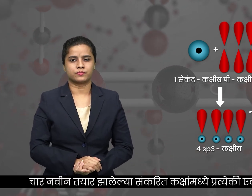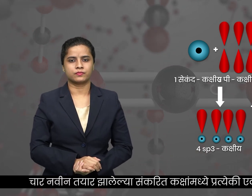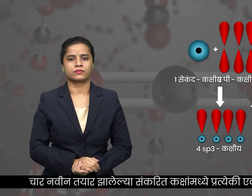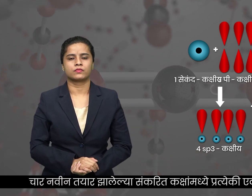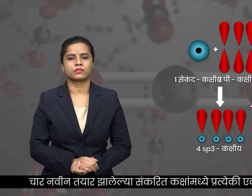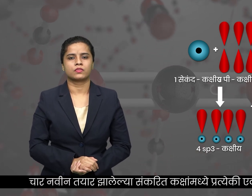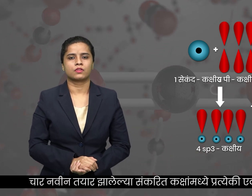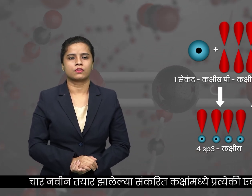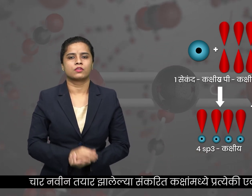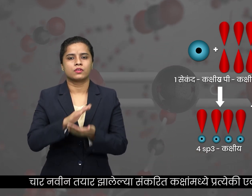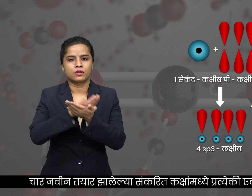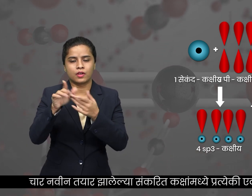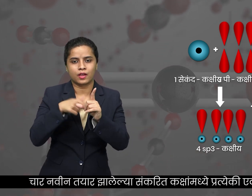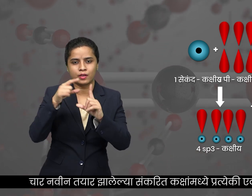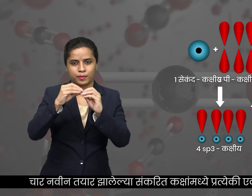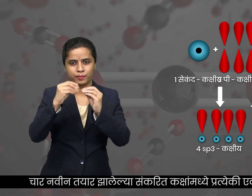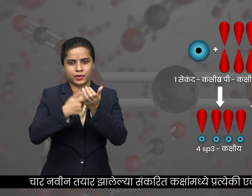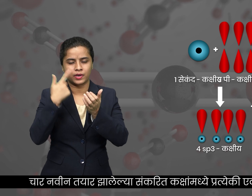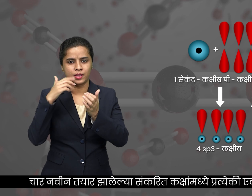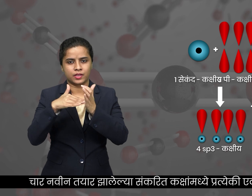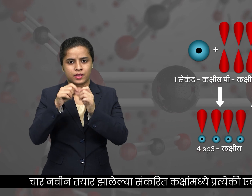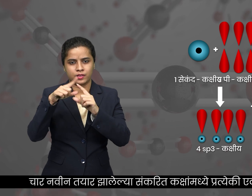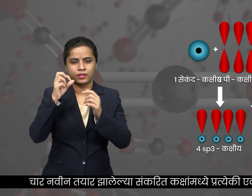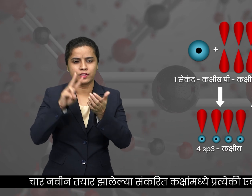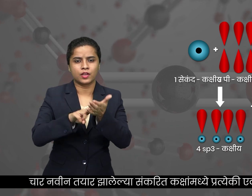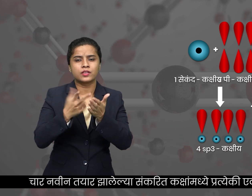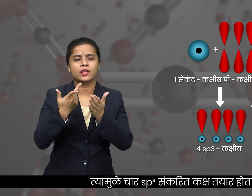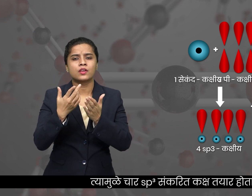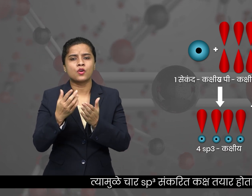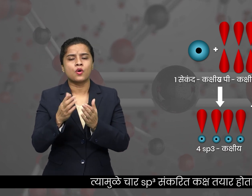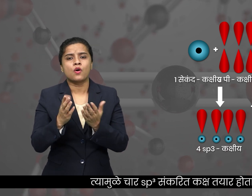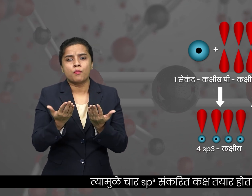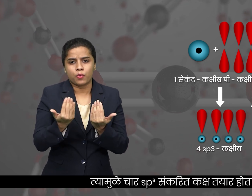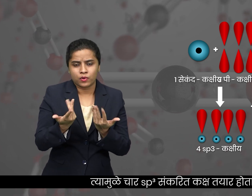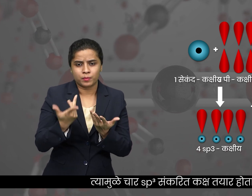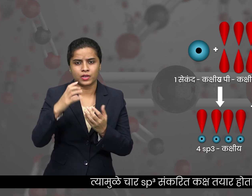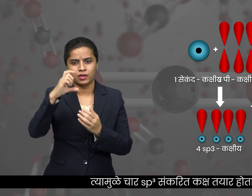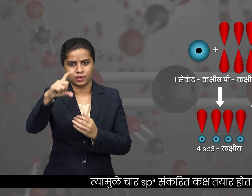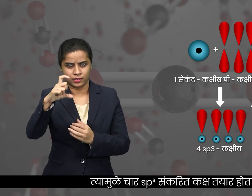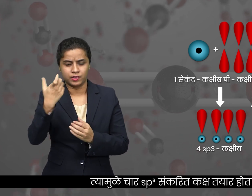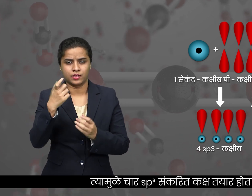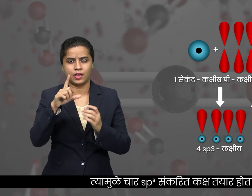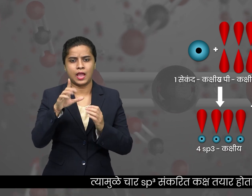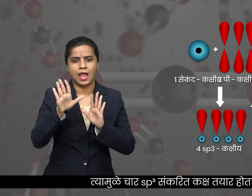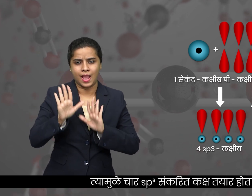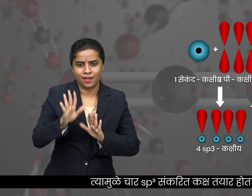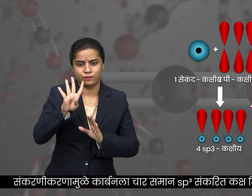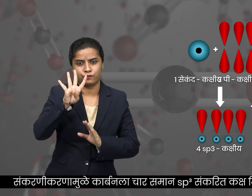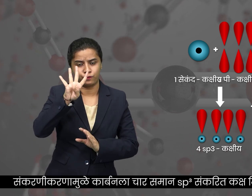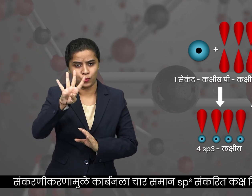चार नवीन तयार झालेल्या संकरित कक्षांमध्ये प्रत्येकी एक इलेक्ट्रॉन जातो, त्यामुळे 4 sp3 संकरित कक्ष तयार